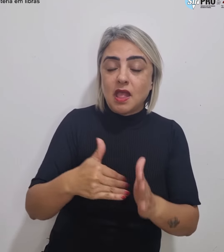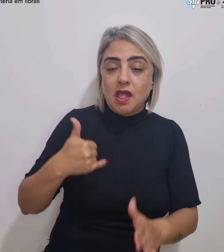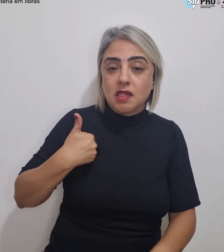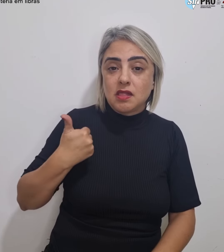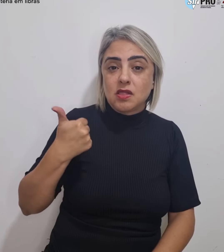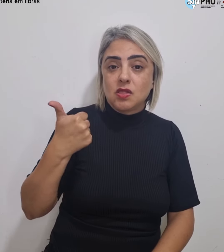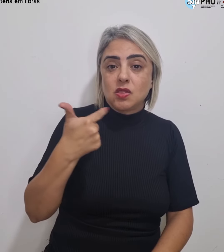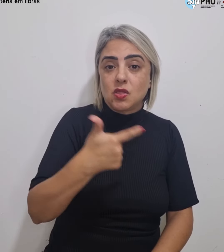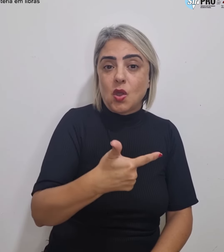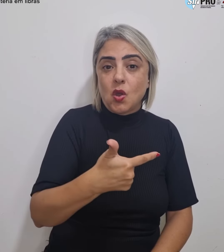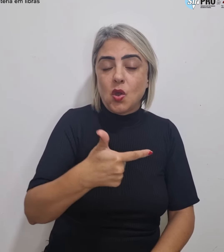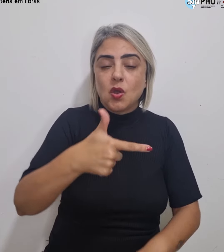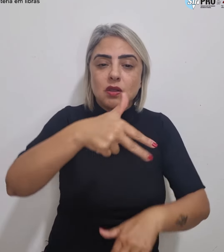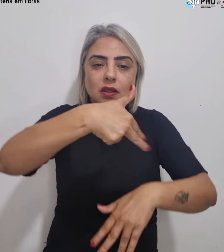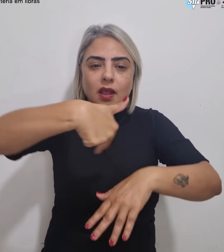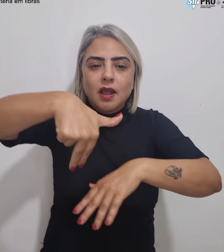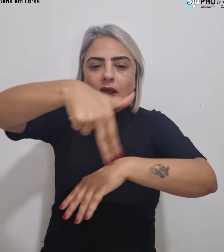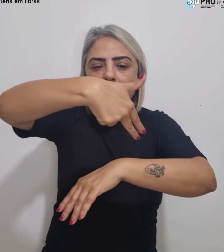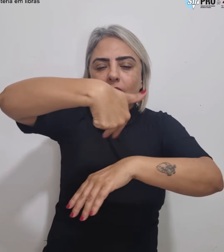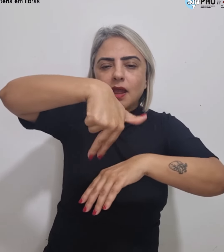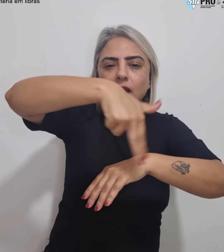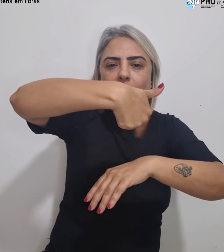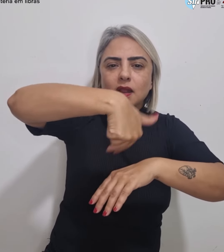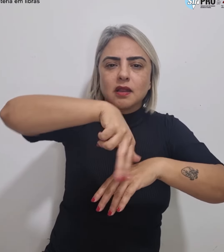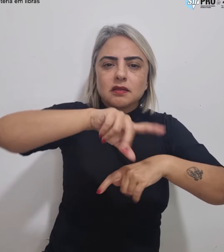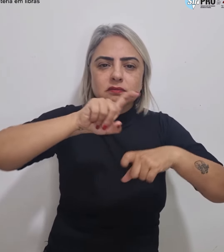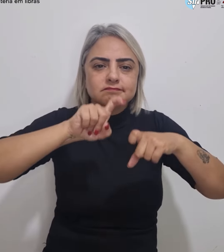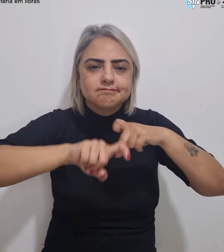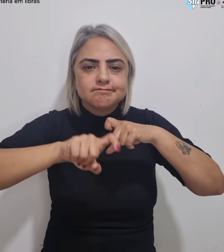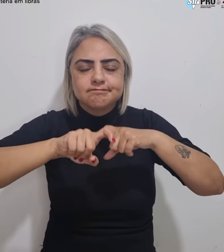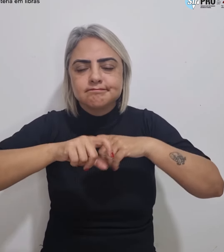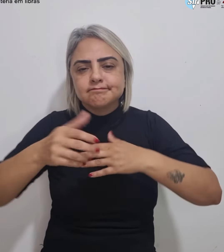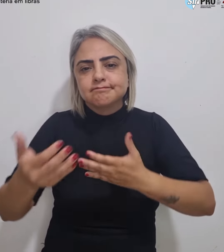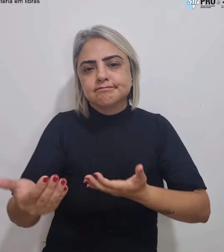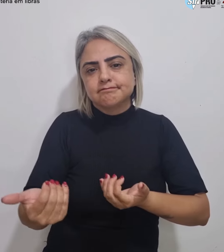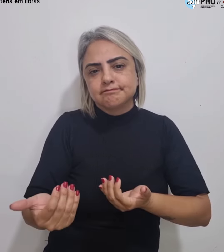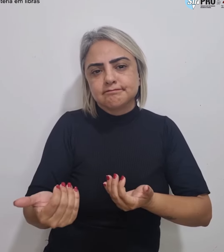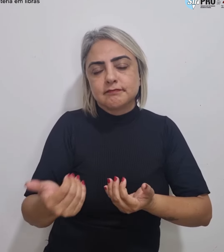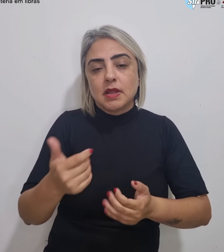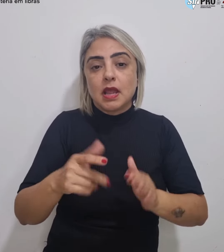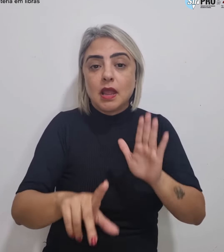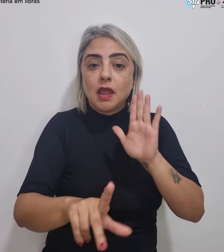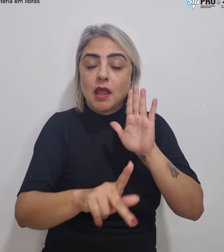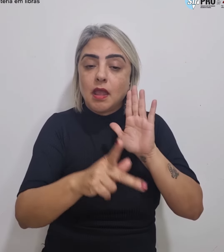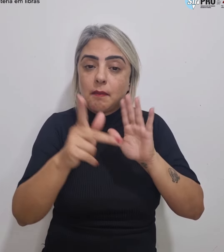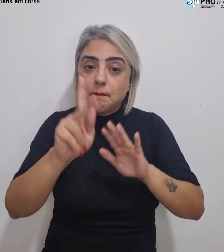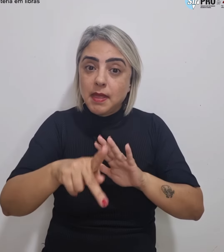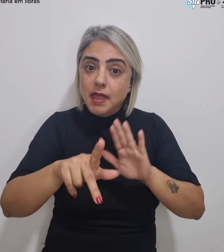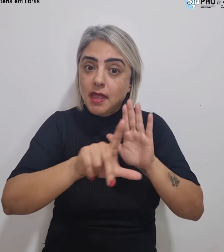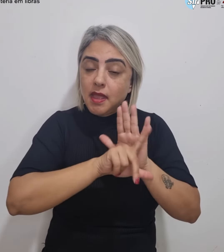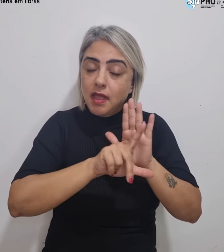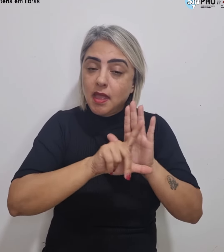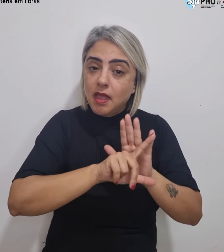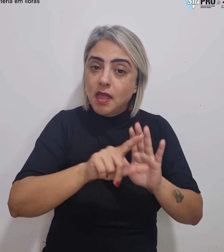a danças que aludam à assexualização precoce, PL 721 de 2019.